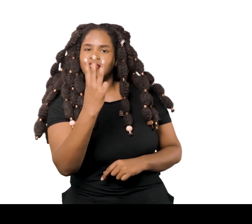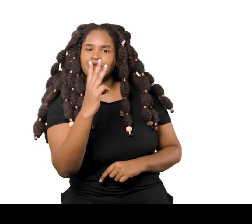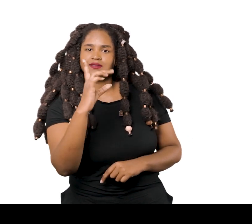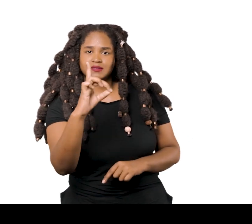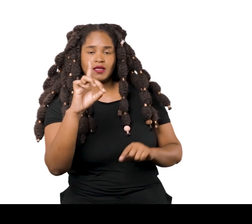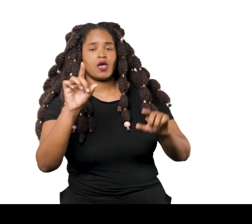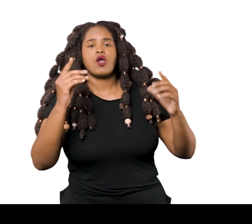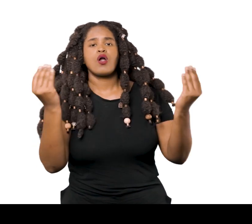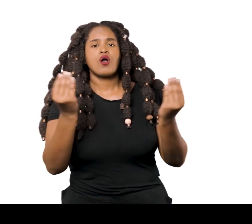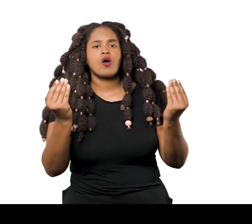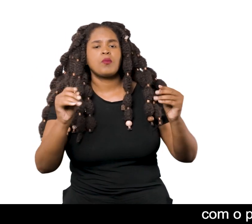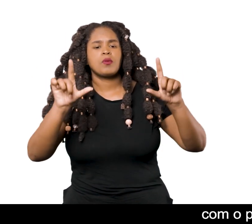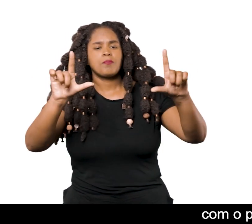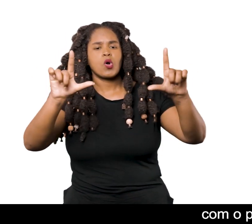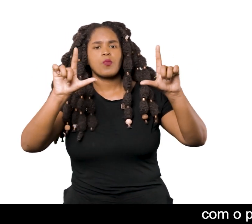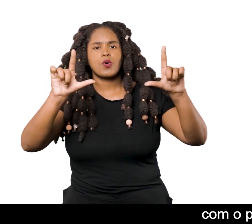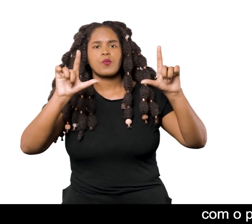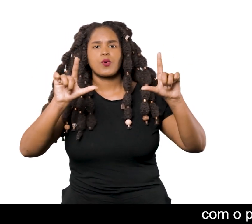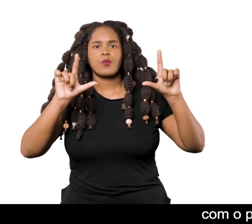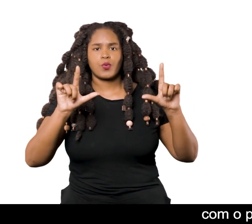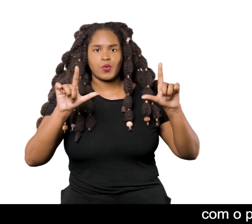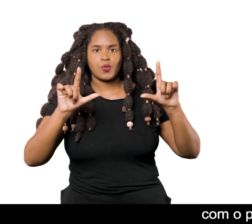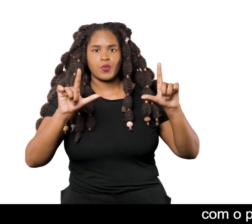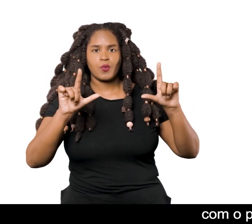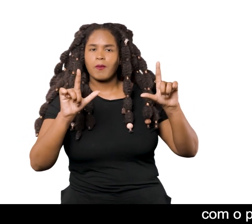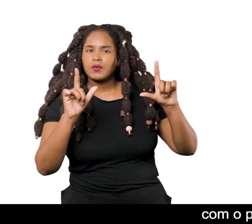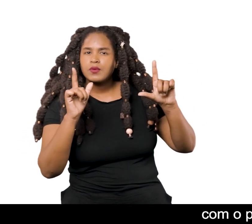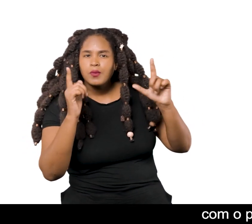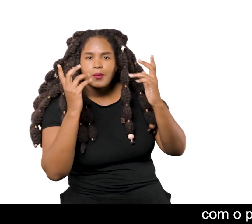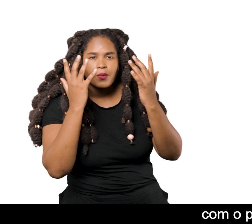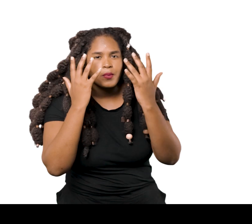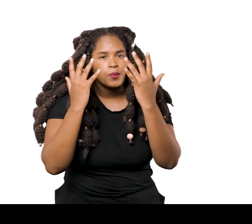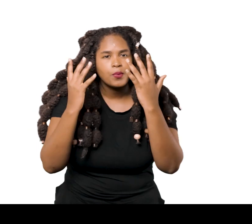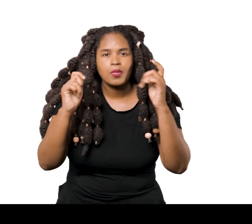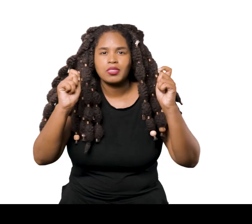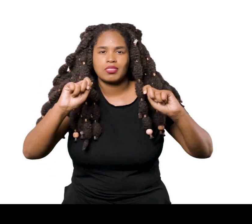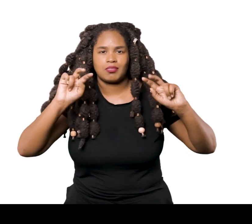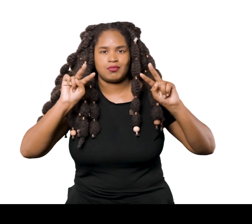da sobreposição de planos com o padrão de deslumbramento ocular.